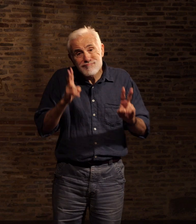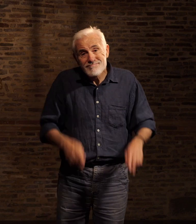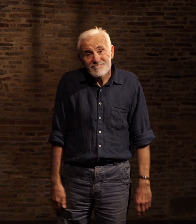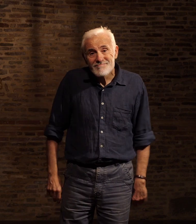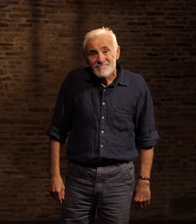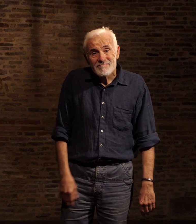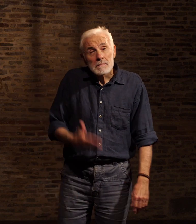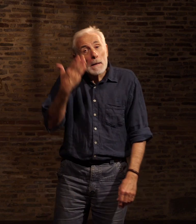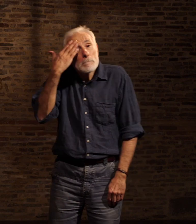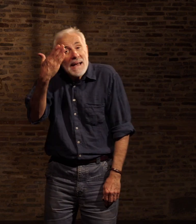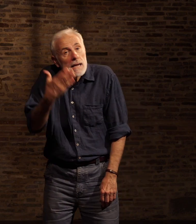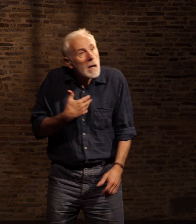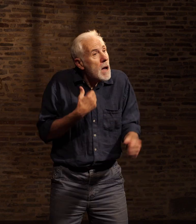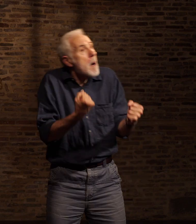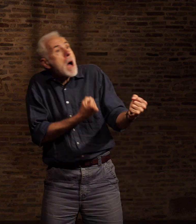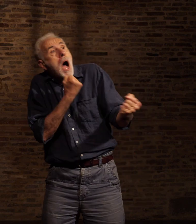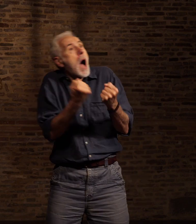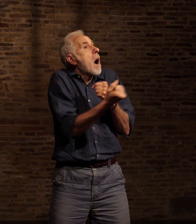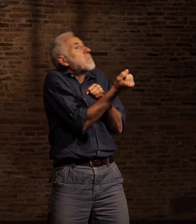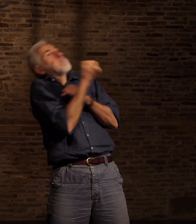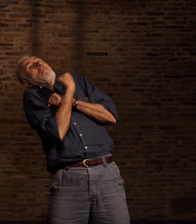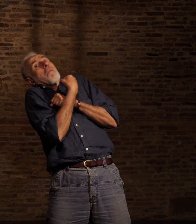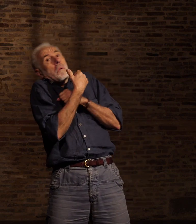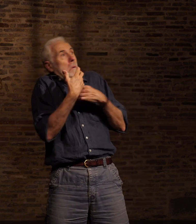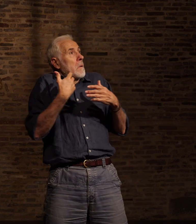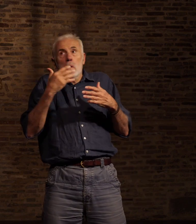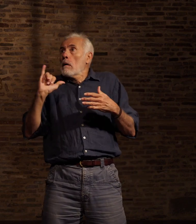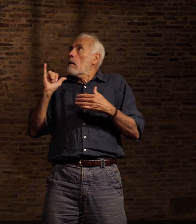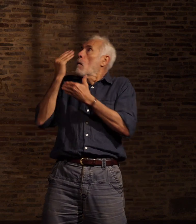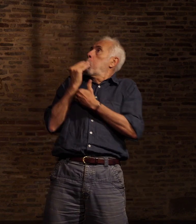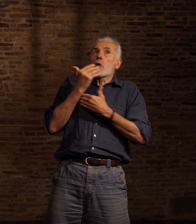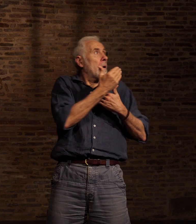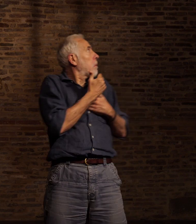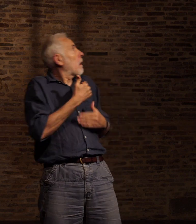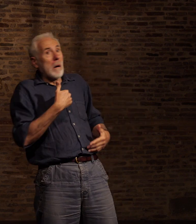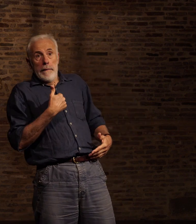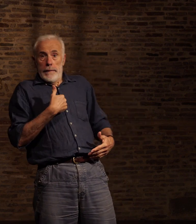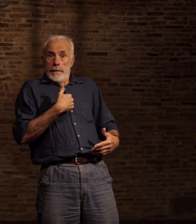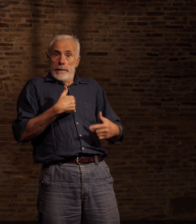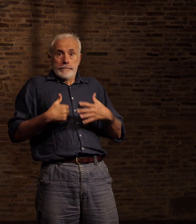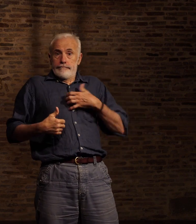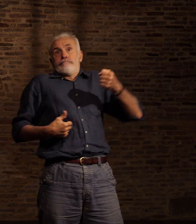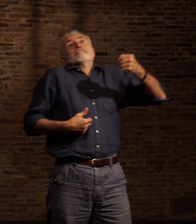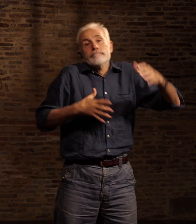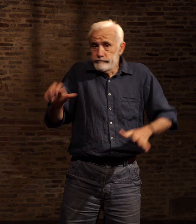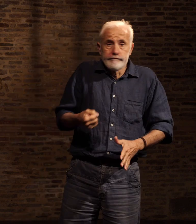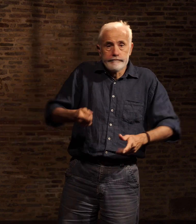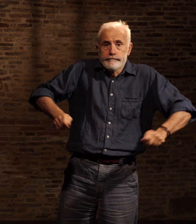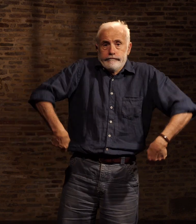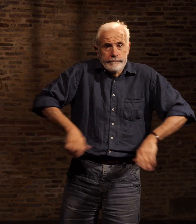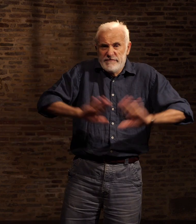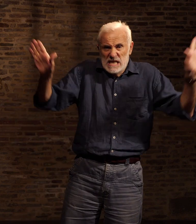vous ne vous ménagez pas une protection à toute épreuve vous ne tardez pas à vous retrouver marié à quelqu'un de plus